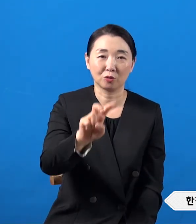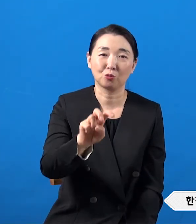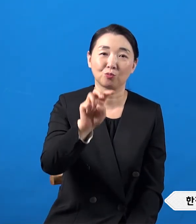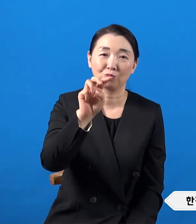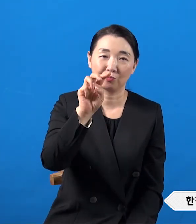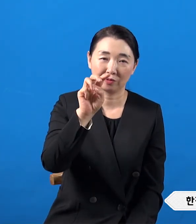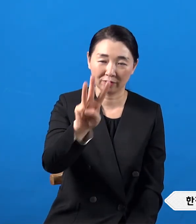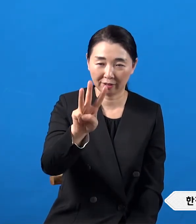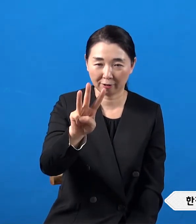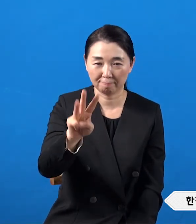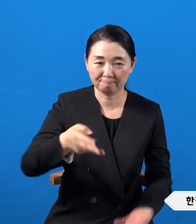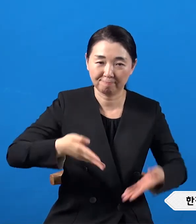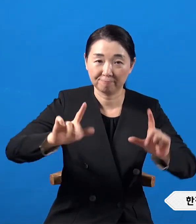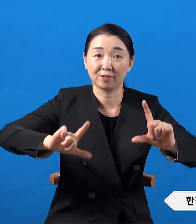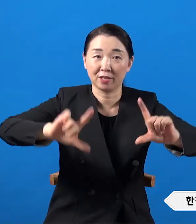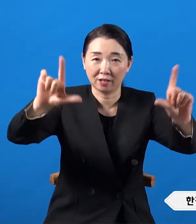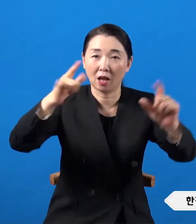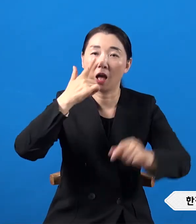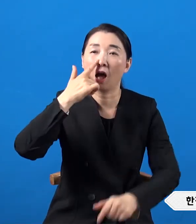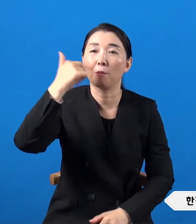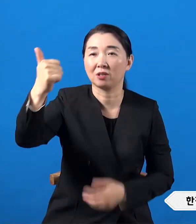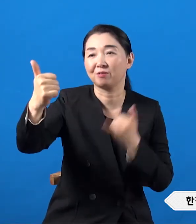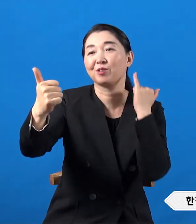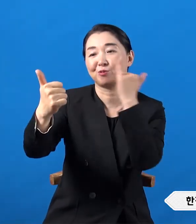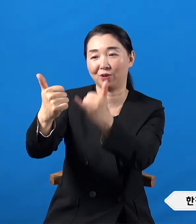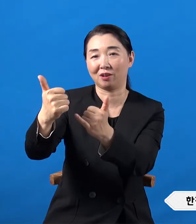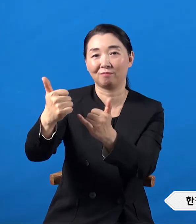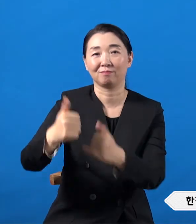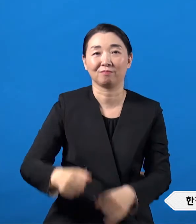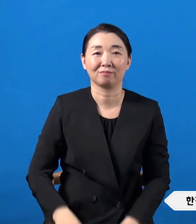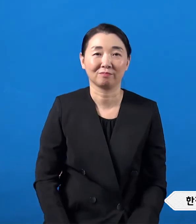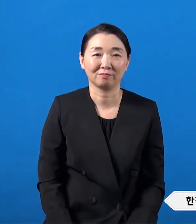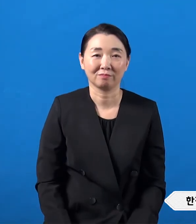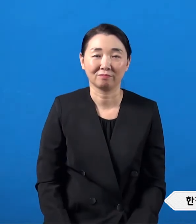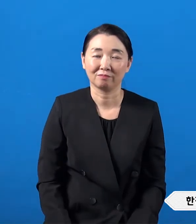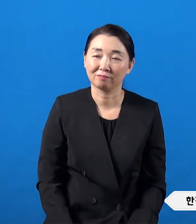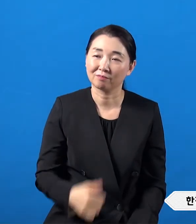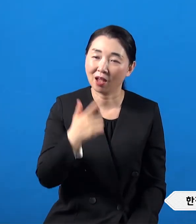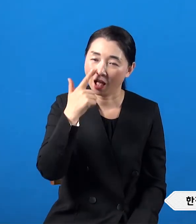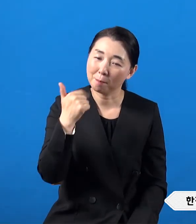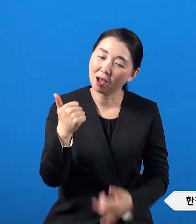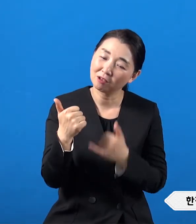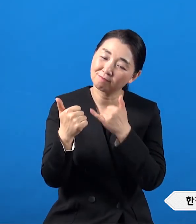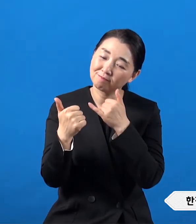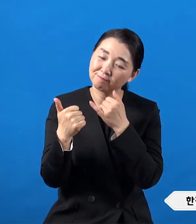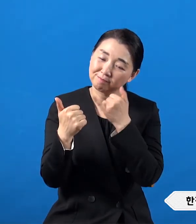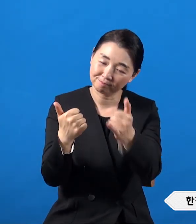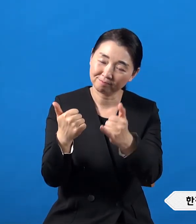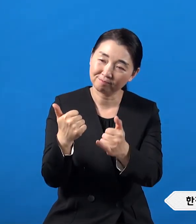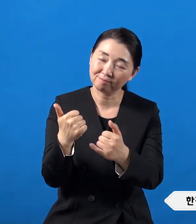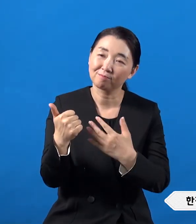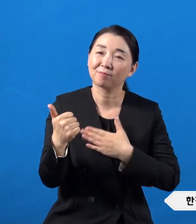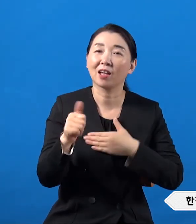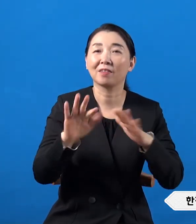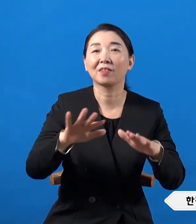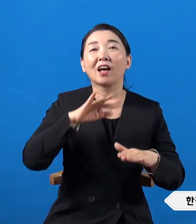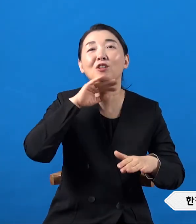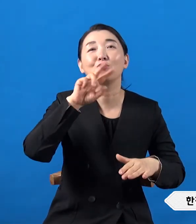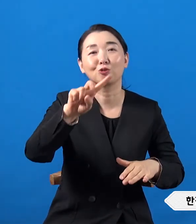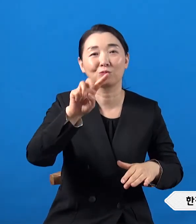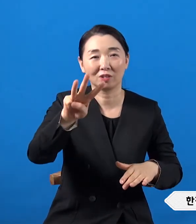23살 되는 생일날인데 아버지에게 전화를 드렸습니다. 아버지, 제가 23살이